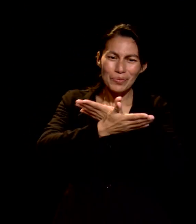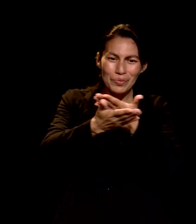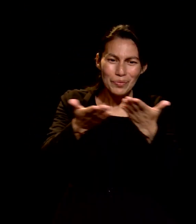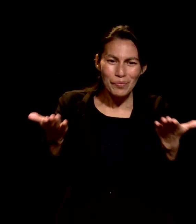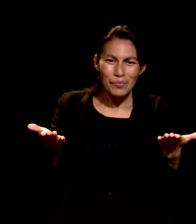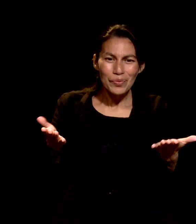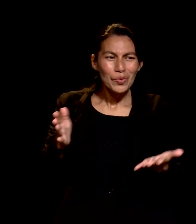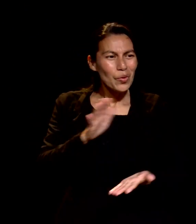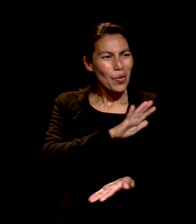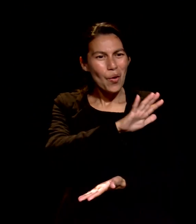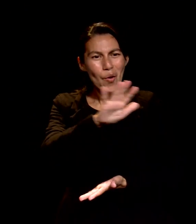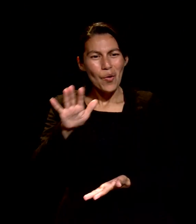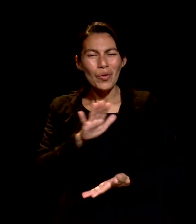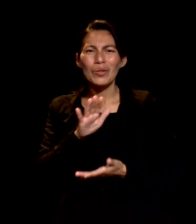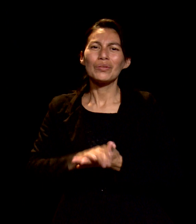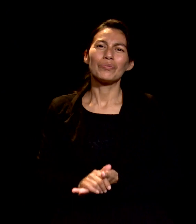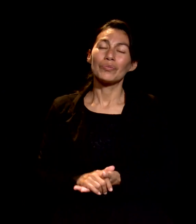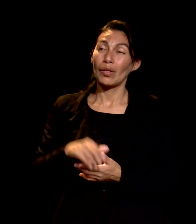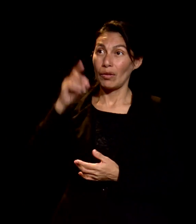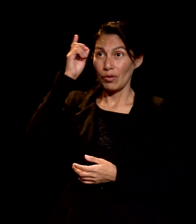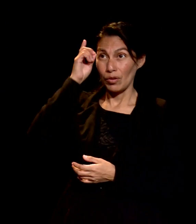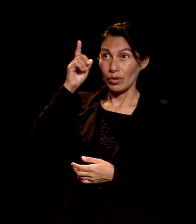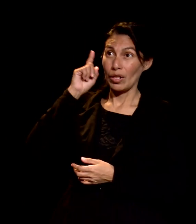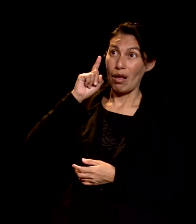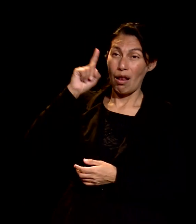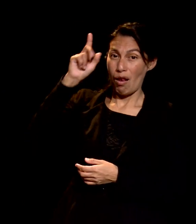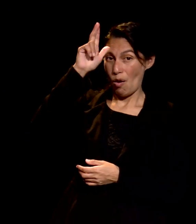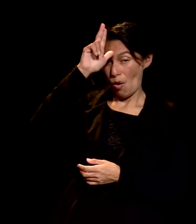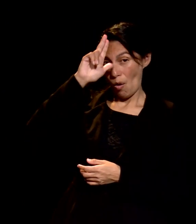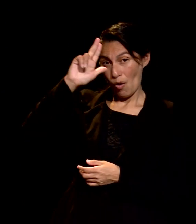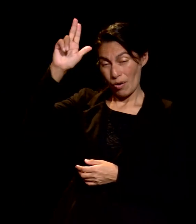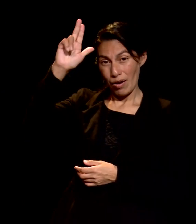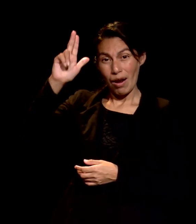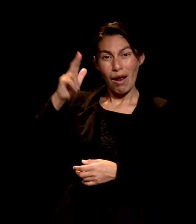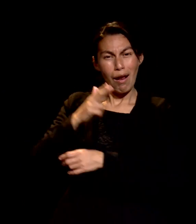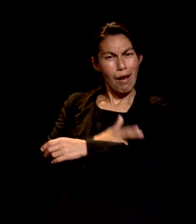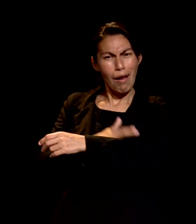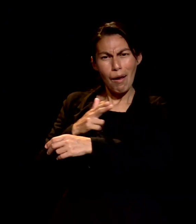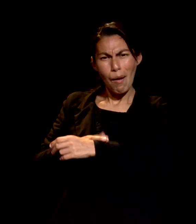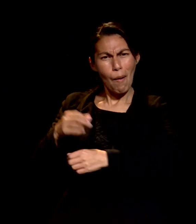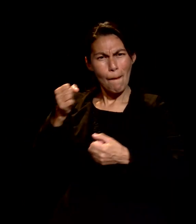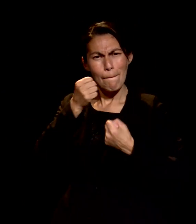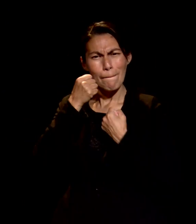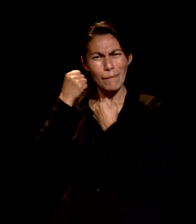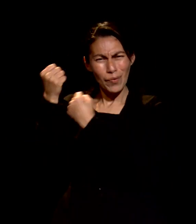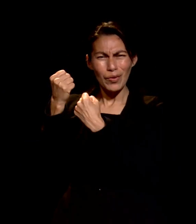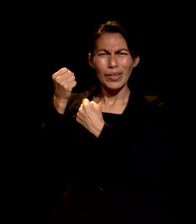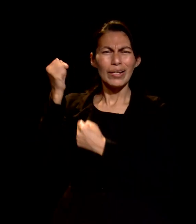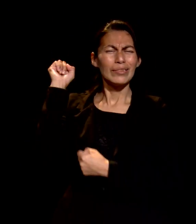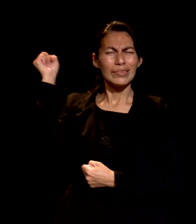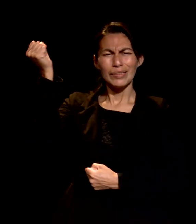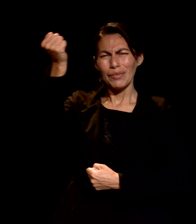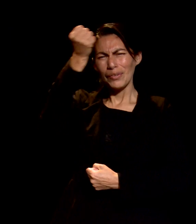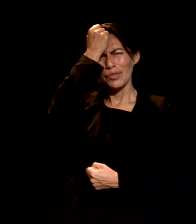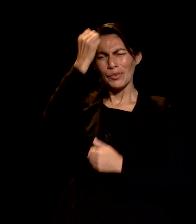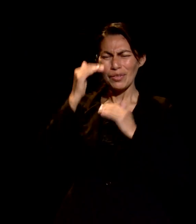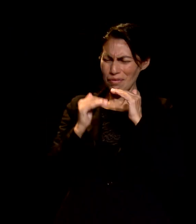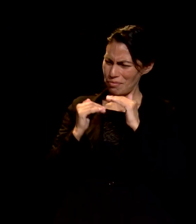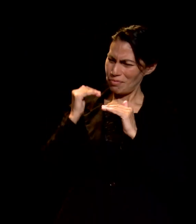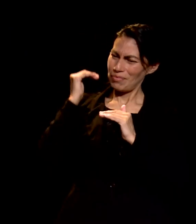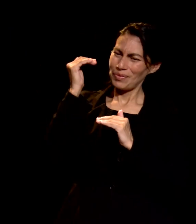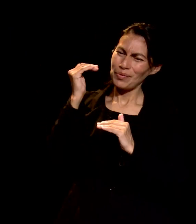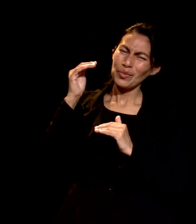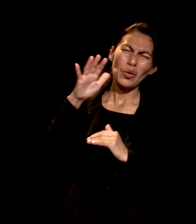porque de Él es la honra, el poder y la sabiduría y la majestad y todos los